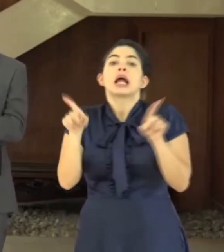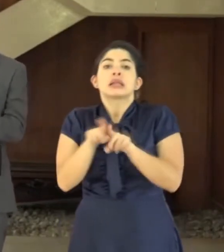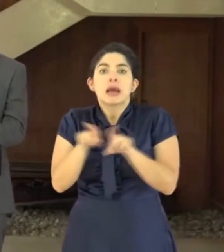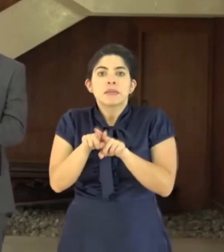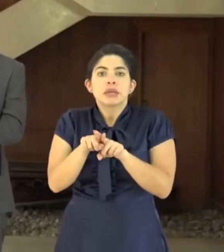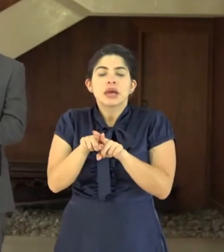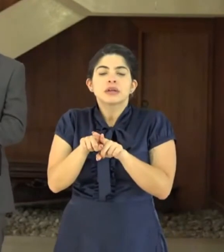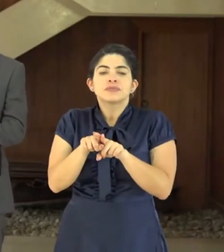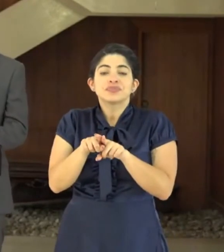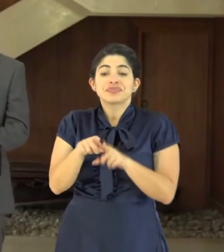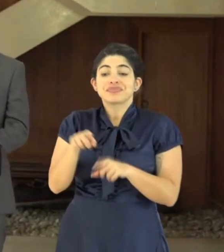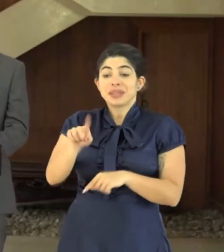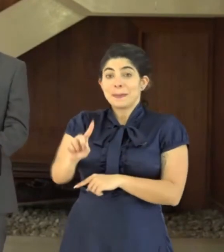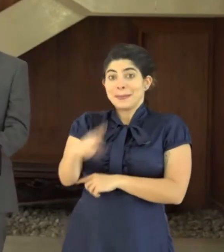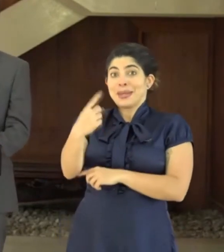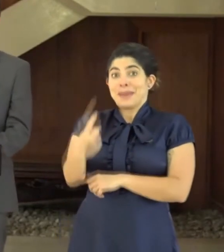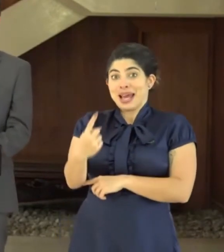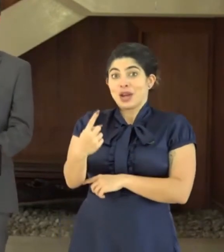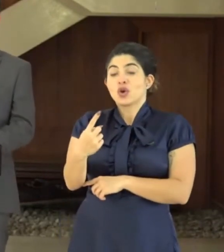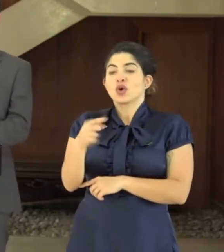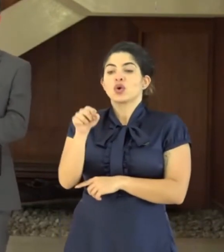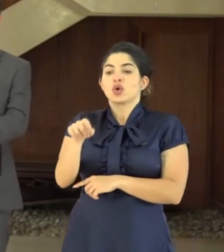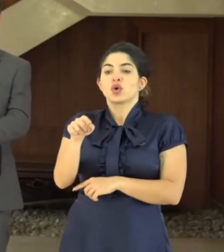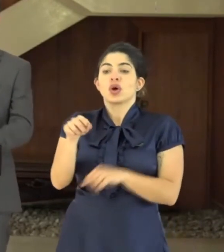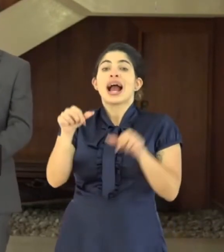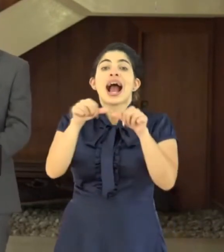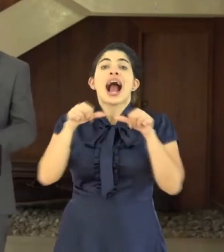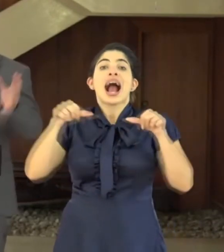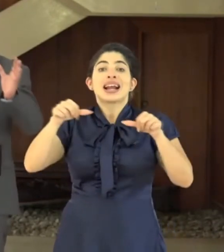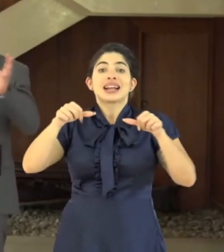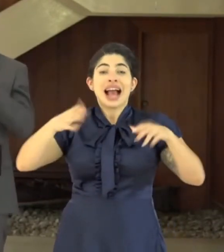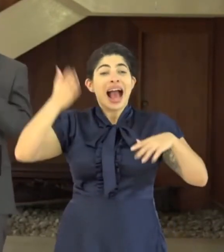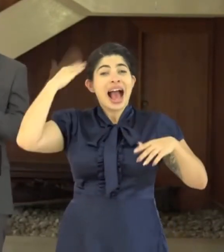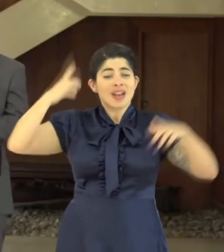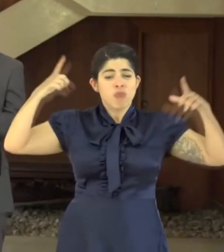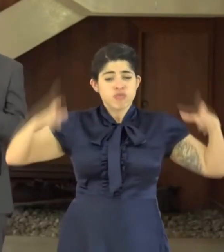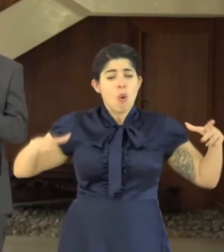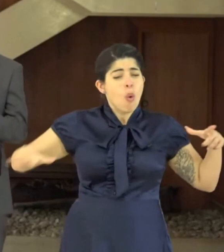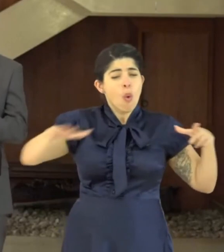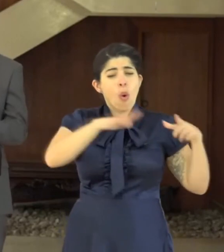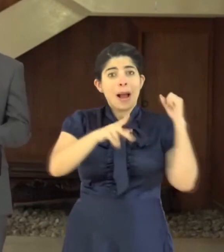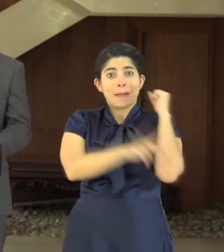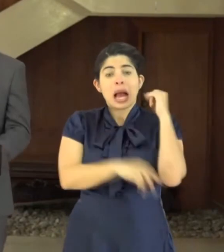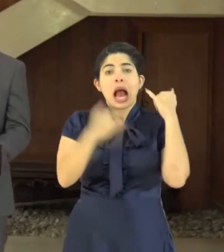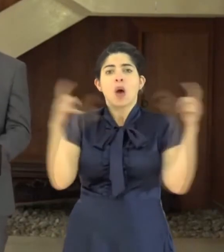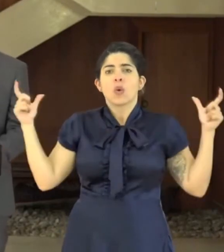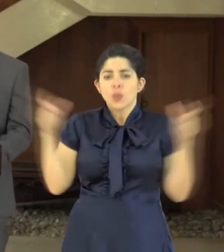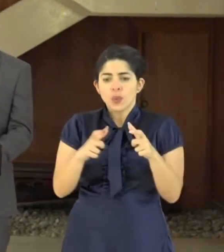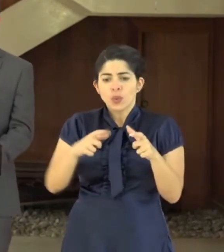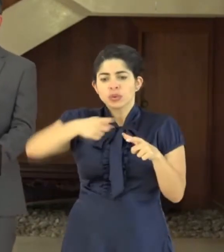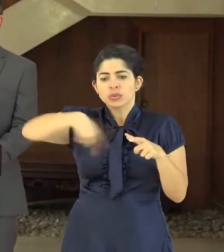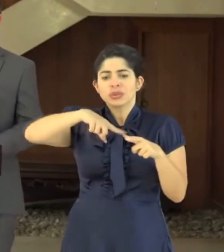reduce a partir del primero la el área geográfica de todo el país a sólo el anillo de circunvalación